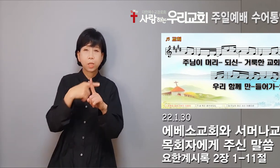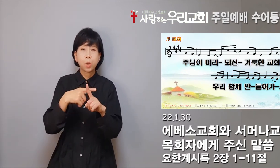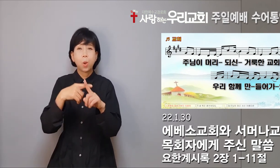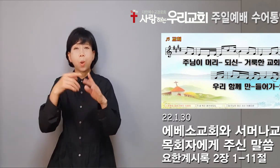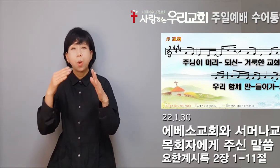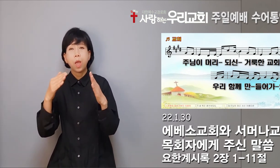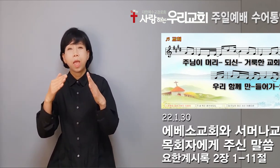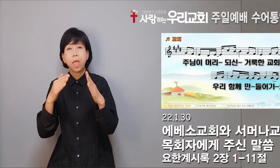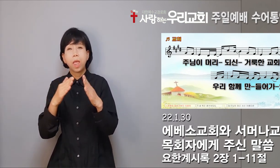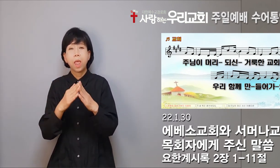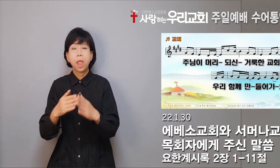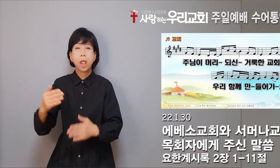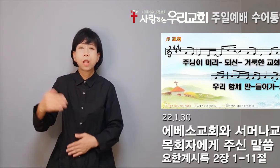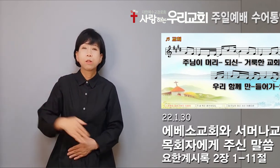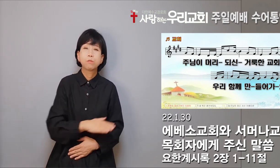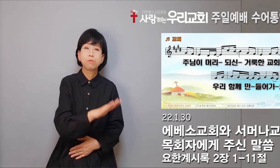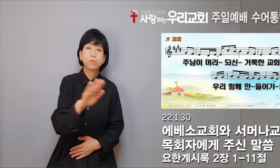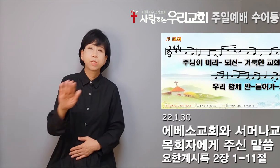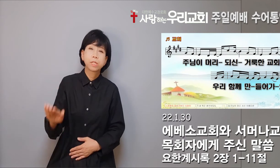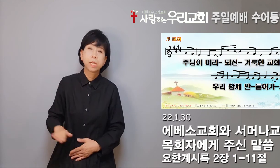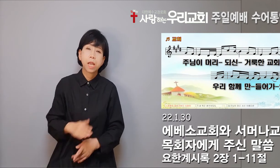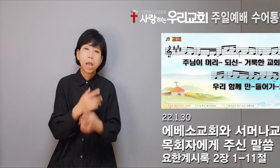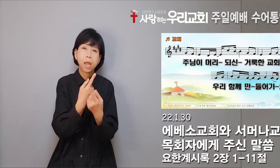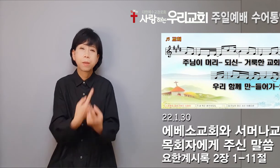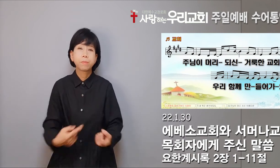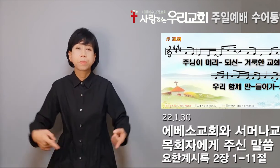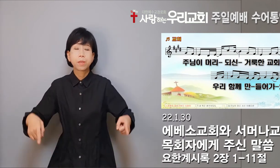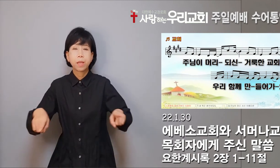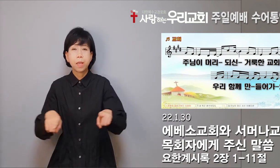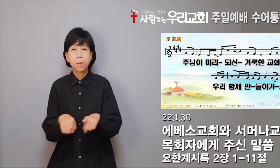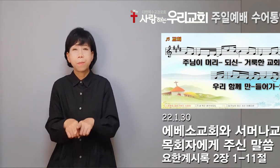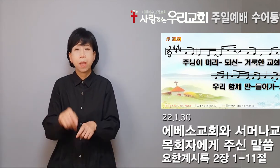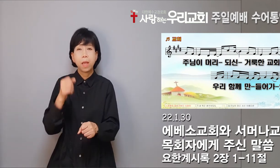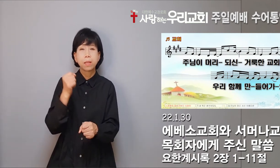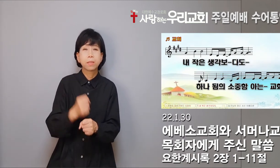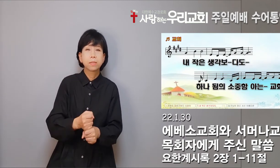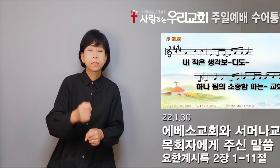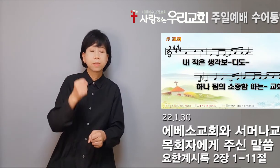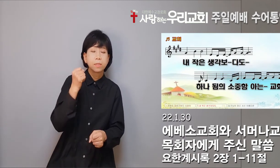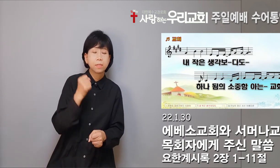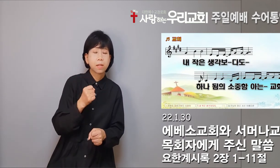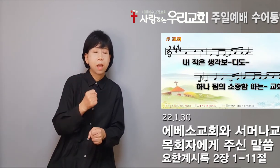교회 우리 함께 만들어